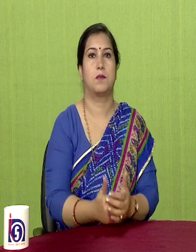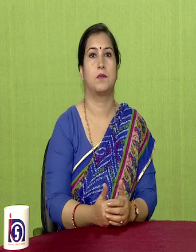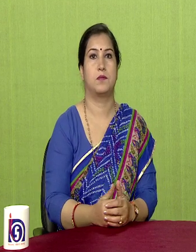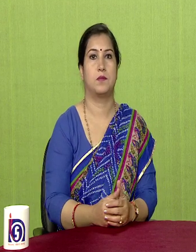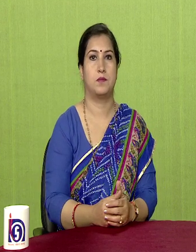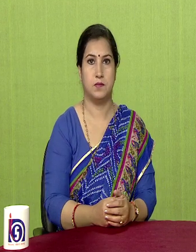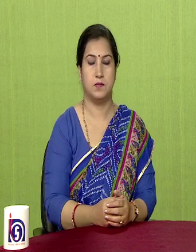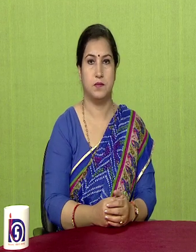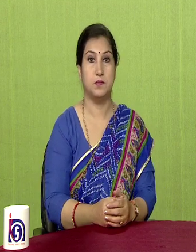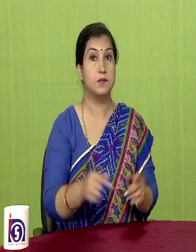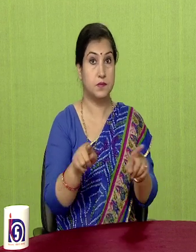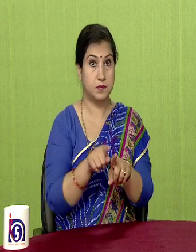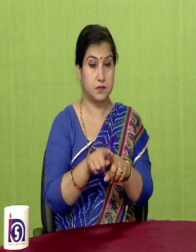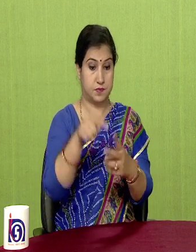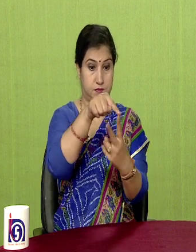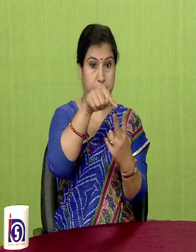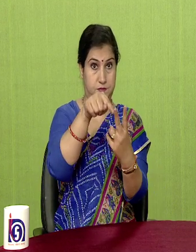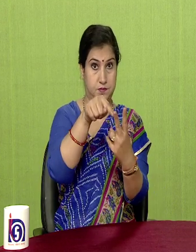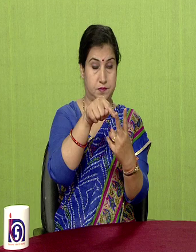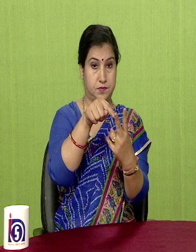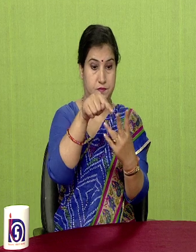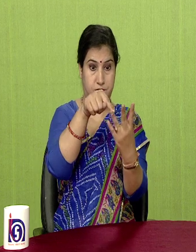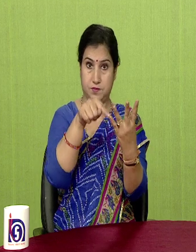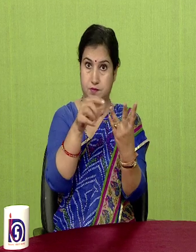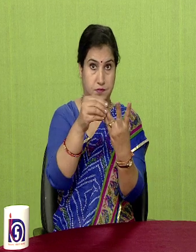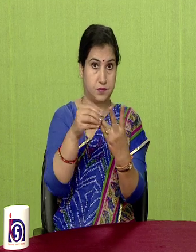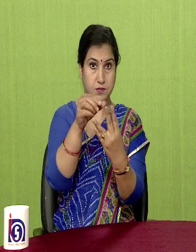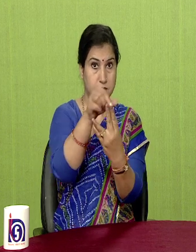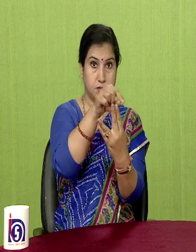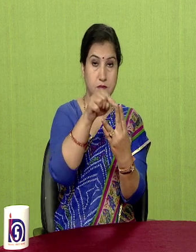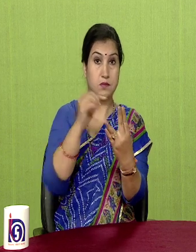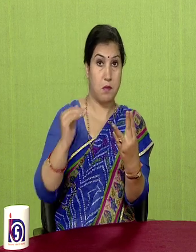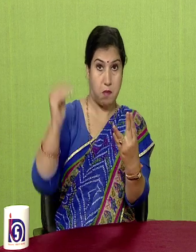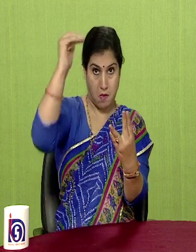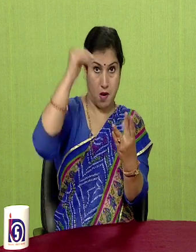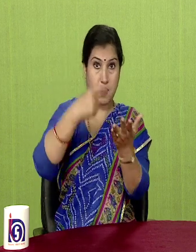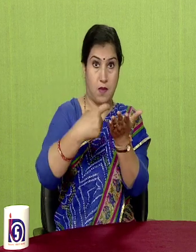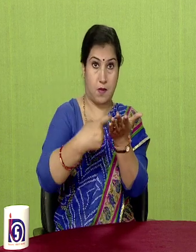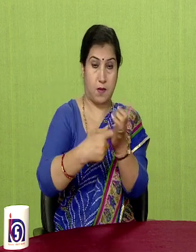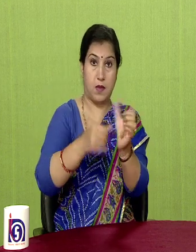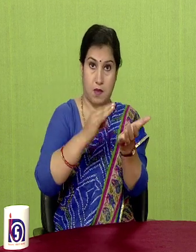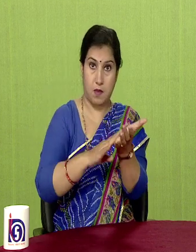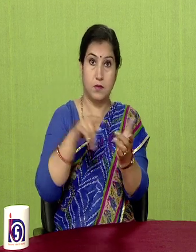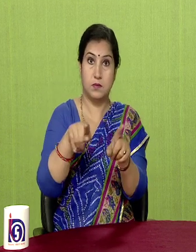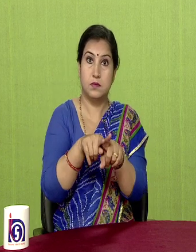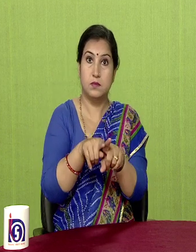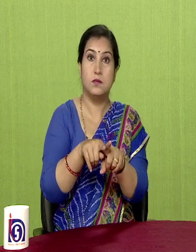बड़े भाई राम के प्रति भरत की आदर भावना का उल्लेख कर सकेंगे।